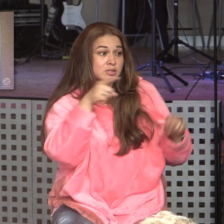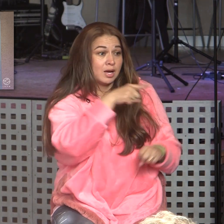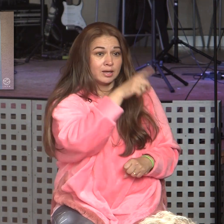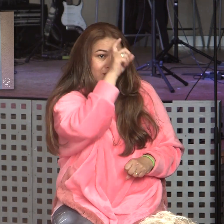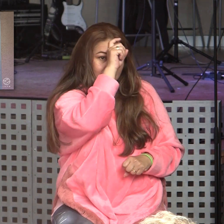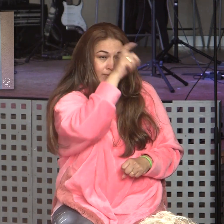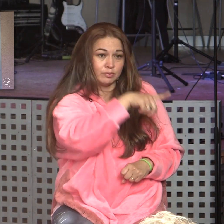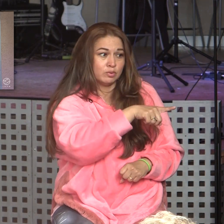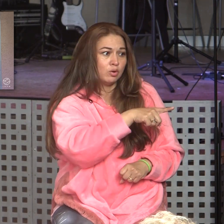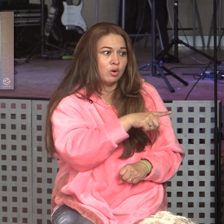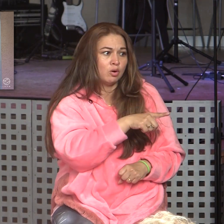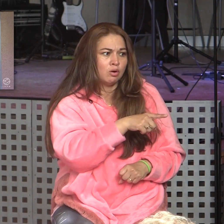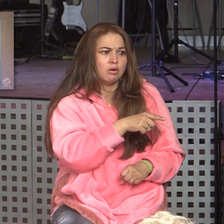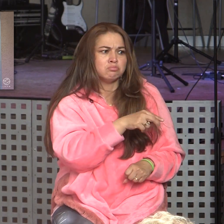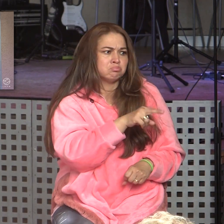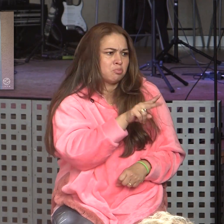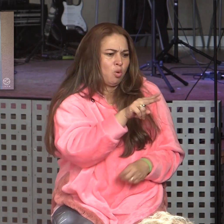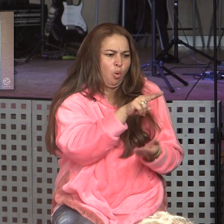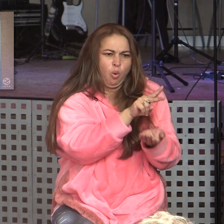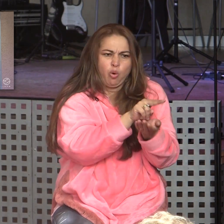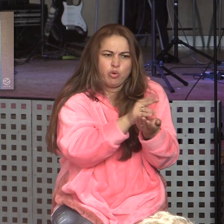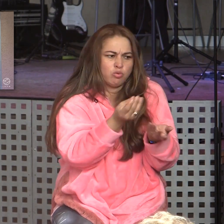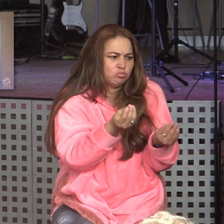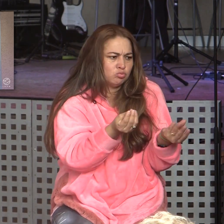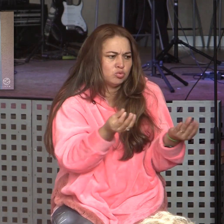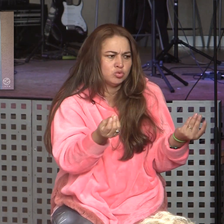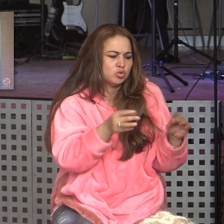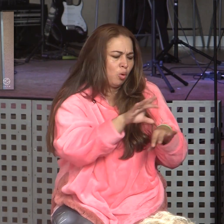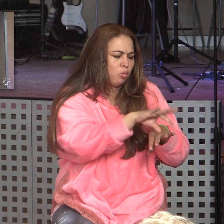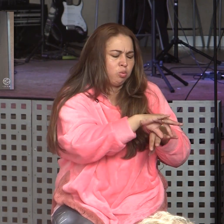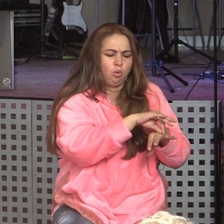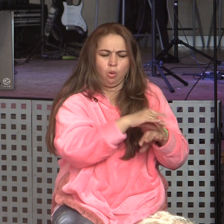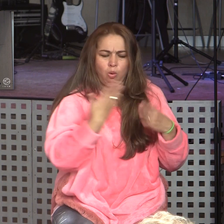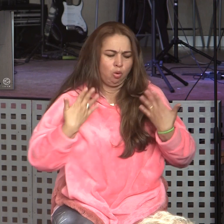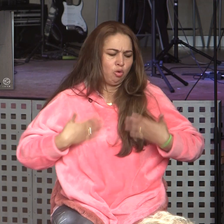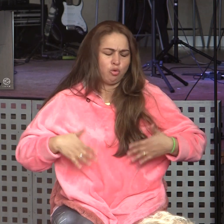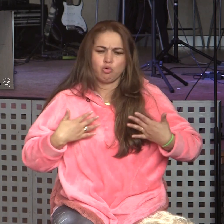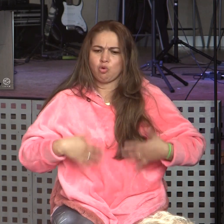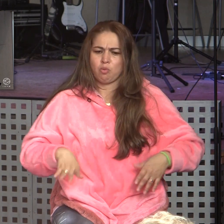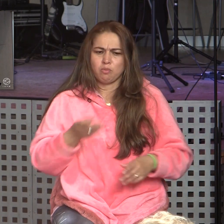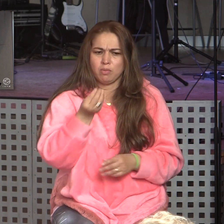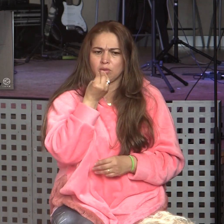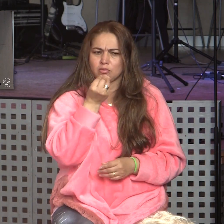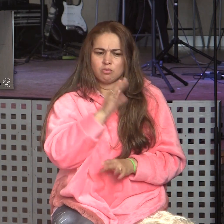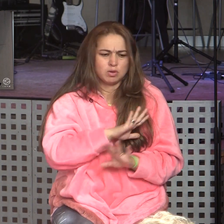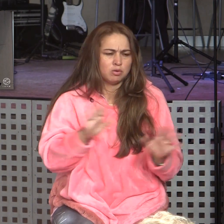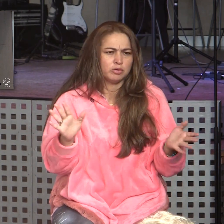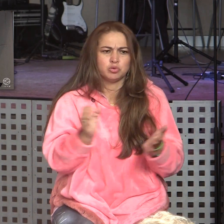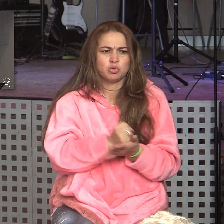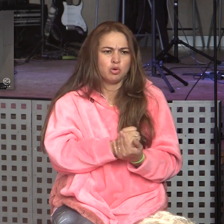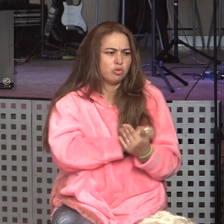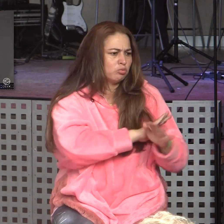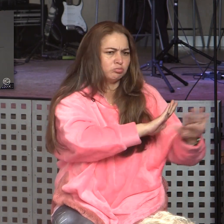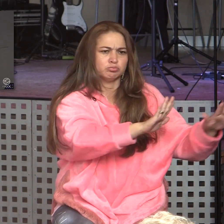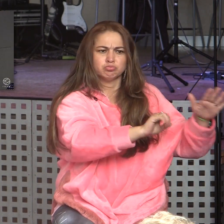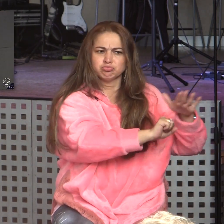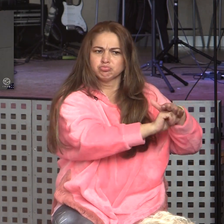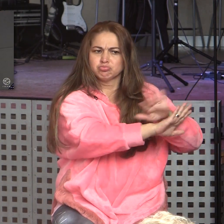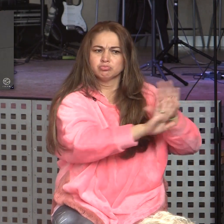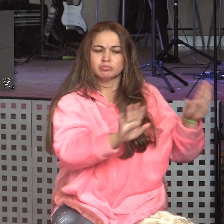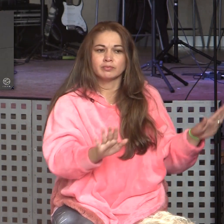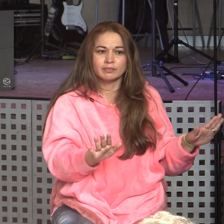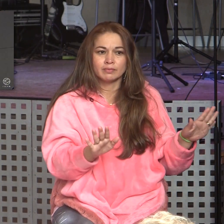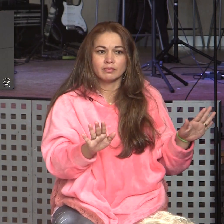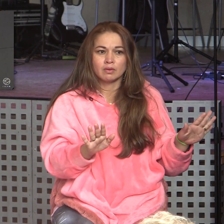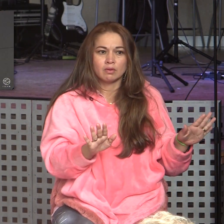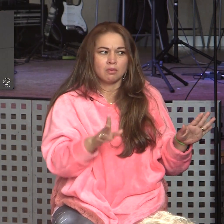podemos pensar, bueno, si yo tuviera tal cosa, yo entonces estaría bien. No, a ti y a mí lo que